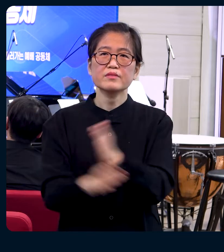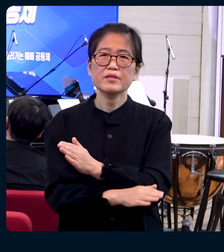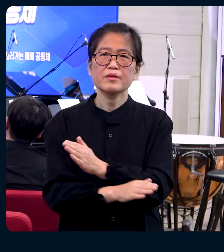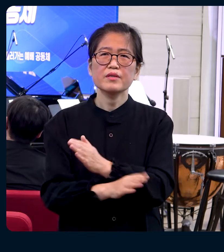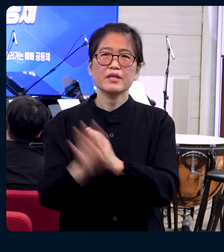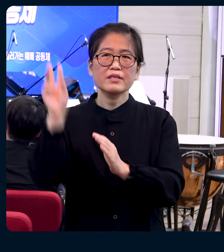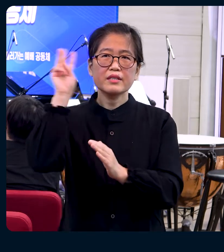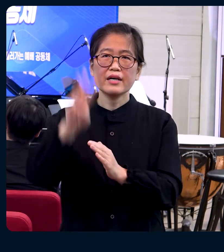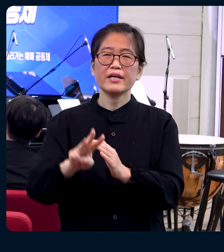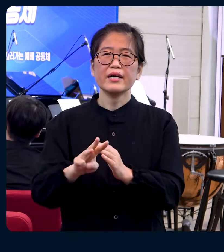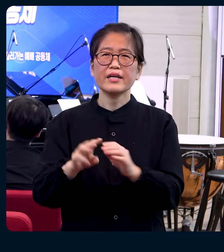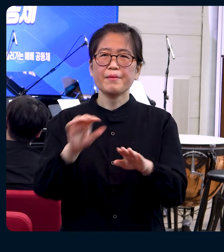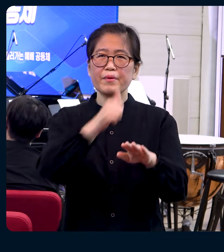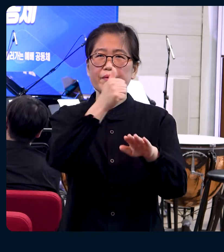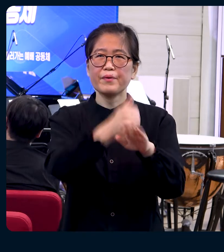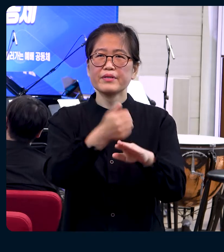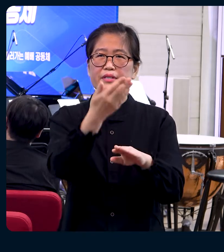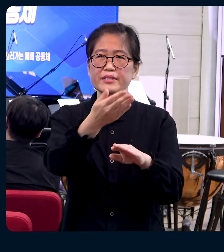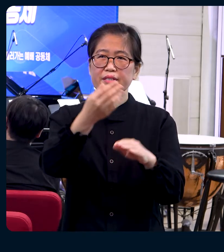읽겠습니다. 시작.